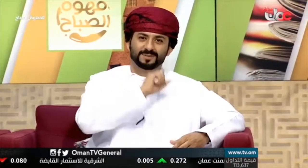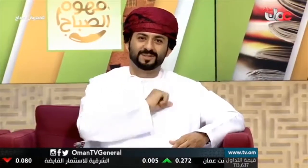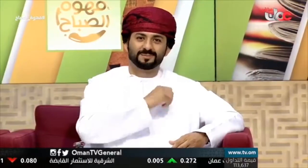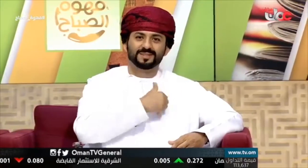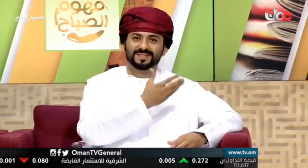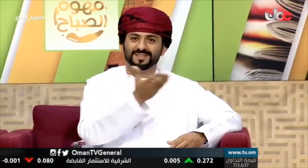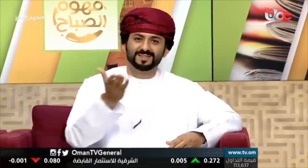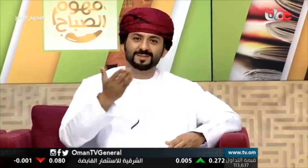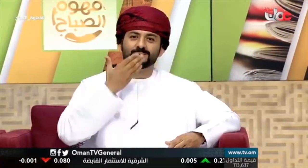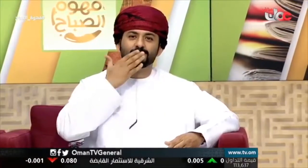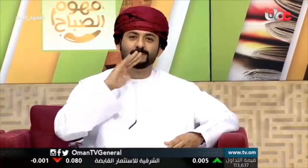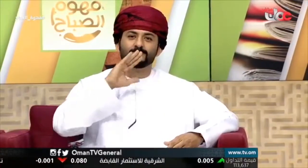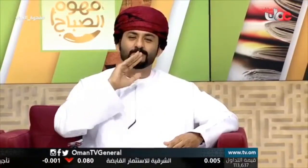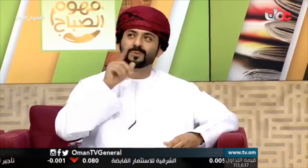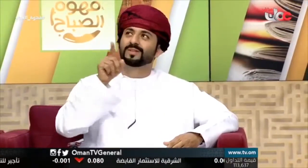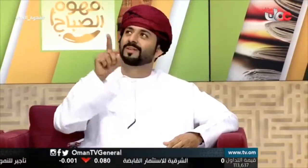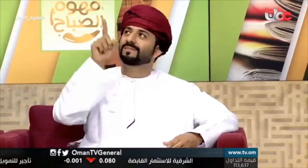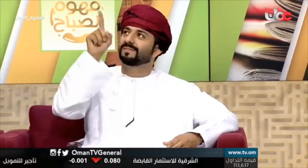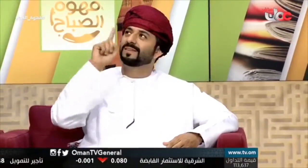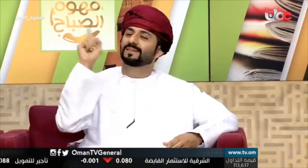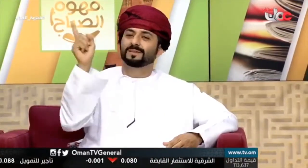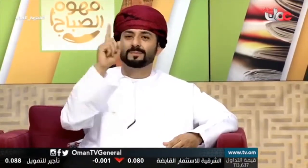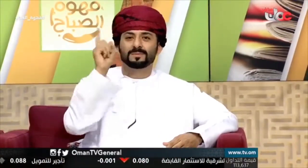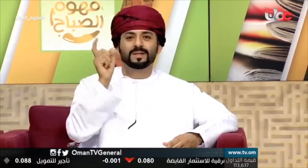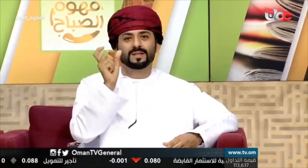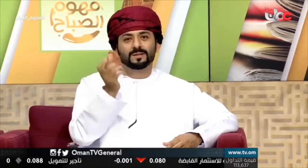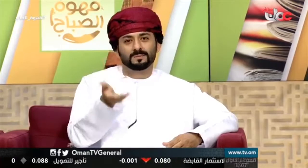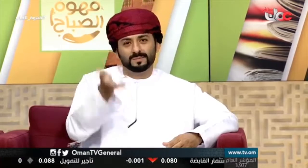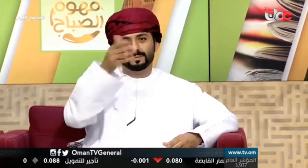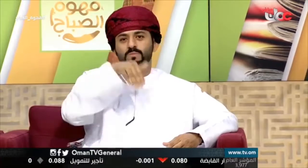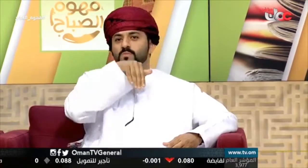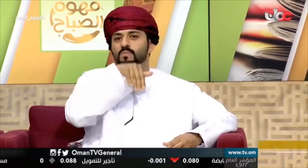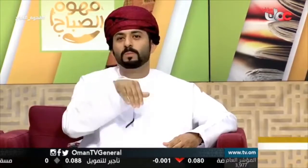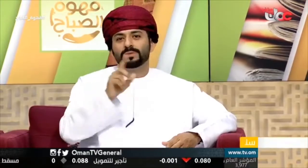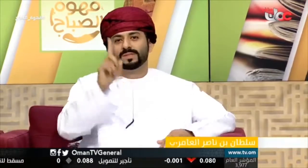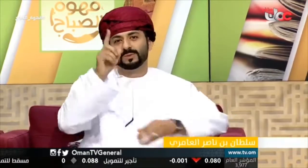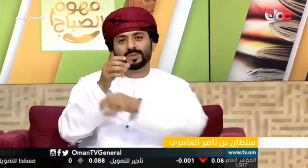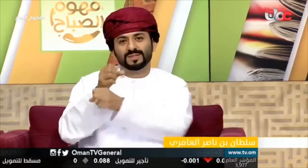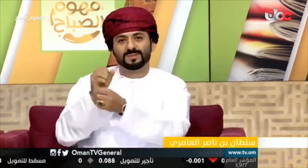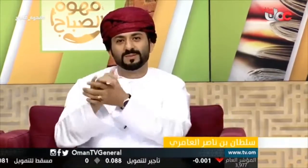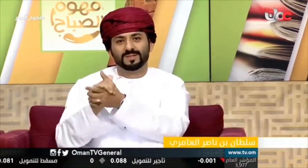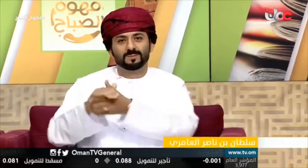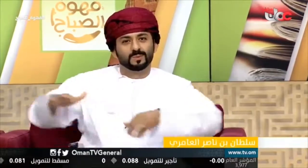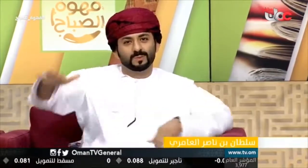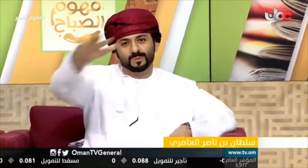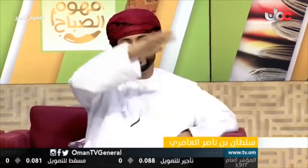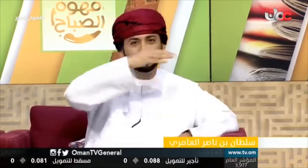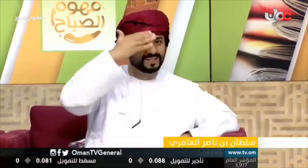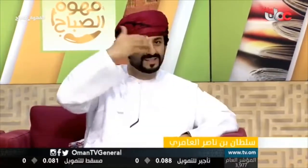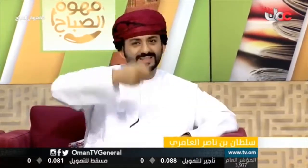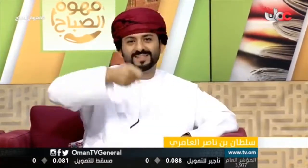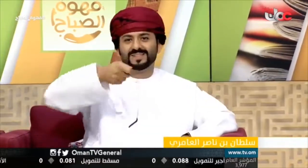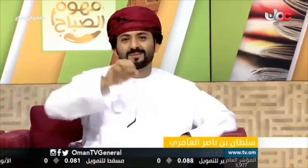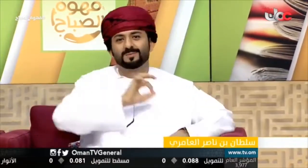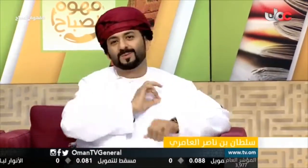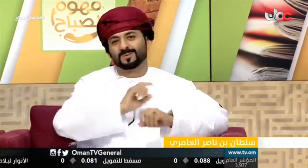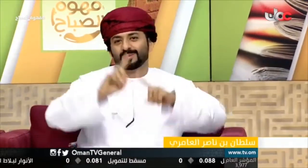بسم الله الرحمن الرحيم، والحمد لله رب العالمين، والصلاة والسلام على رسول الله الهادي الأمين. السلام عليكم ورحمة